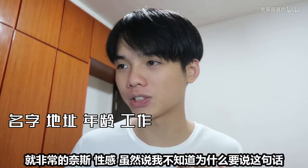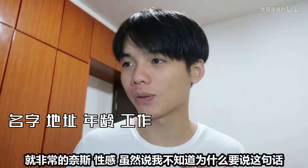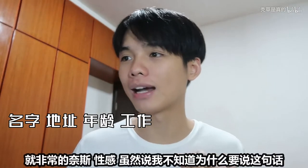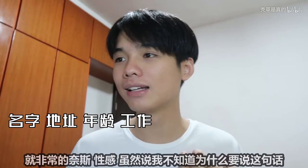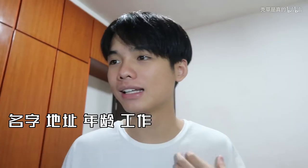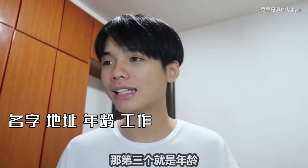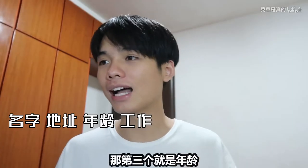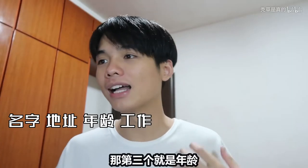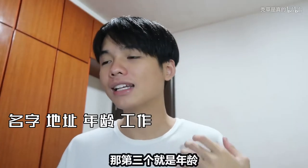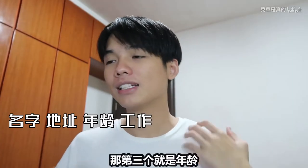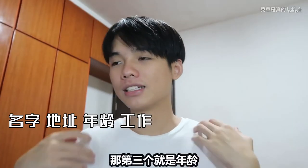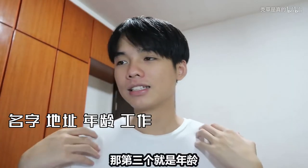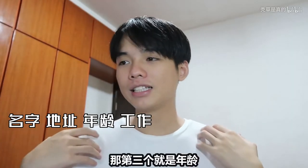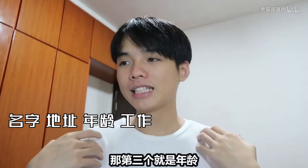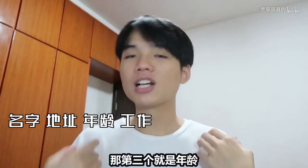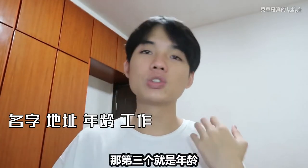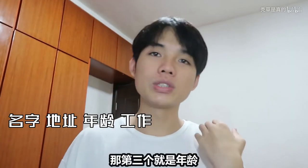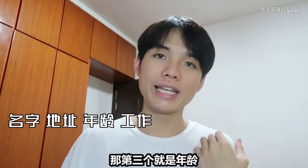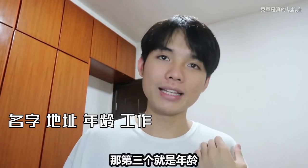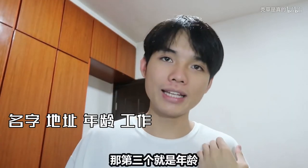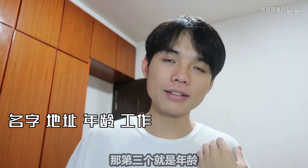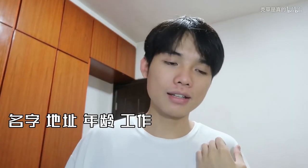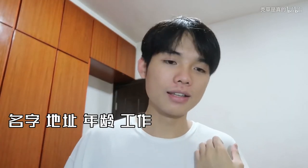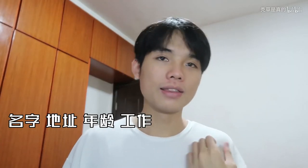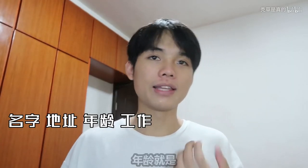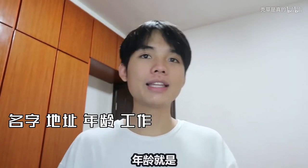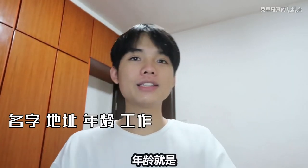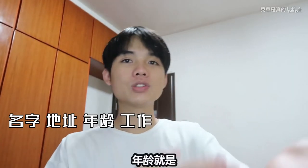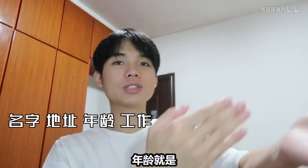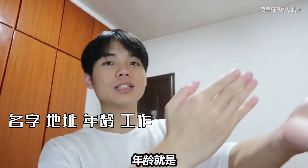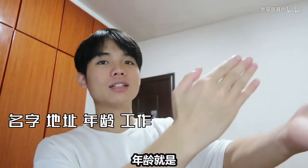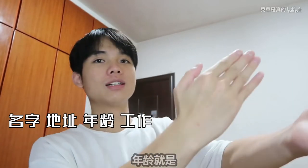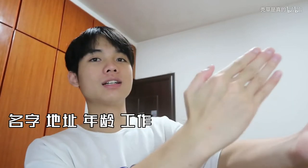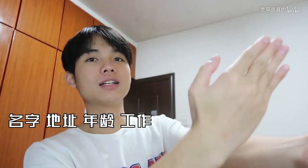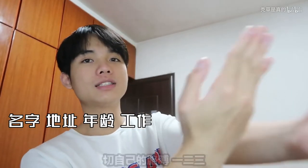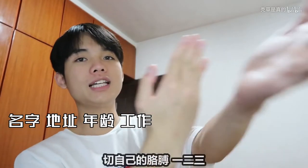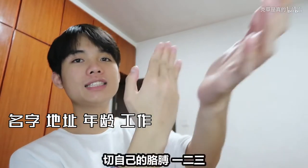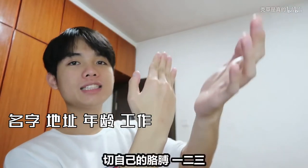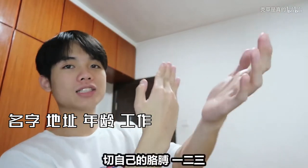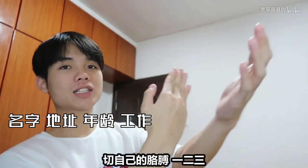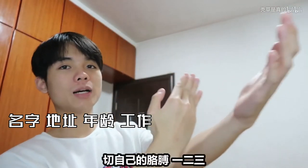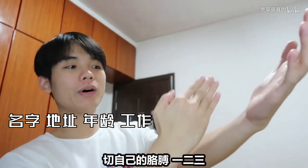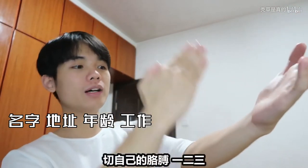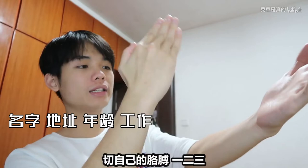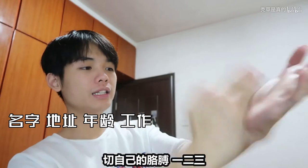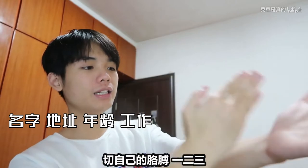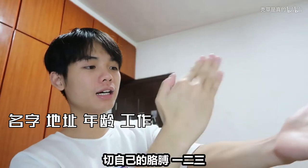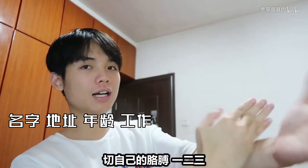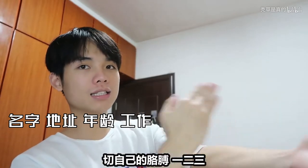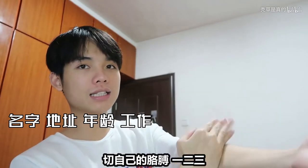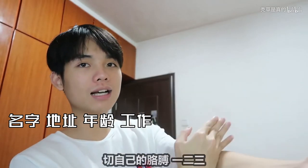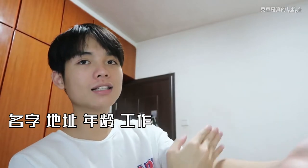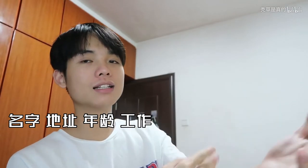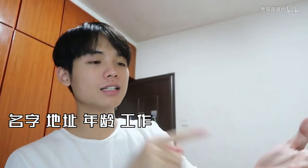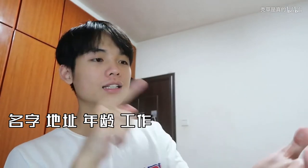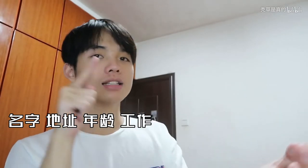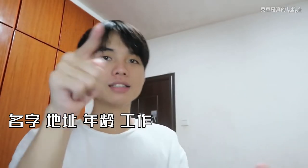句话。那第三个就是年龄，年龄就是切自己的胳膊，1、2、3，你